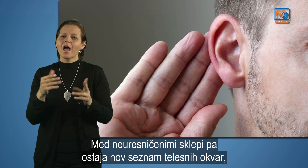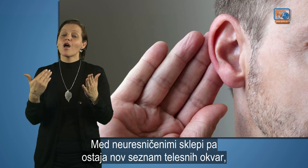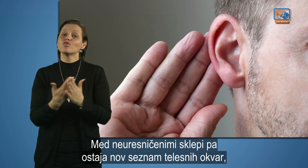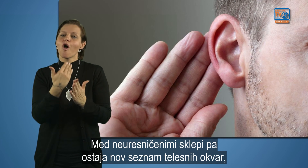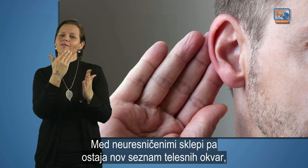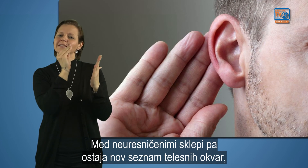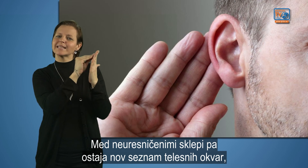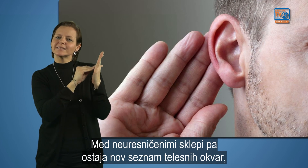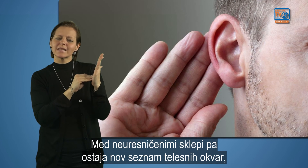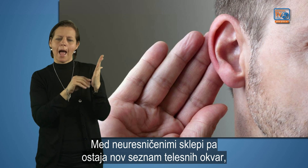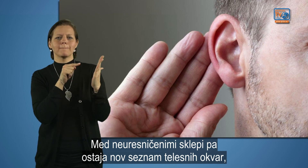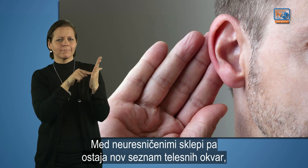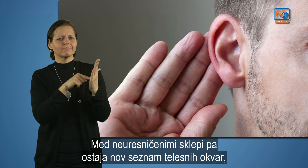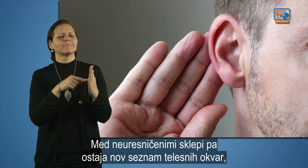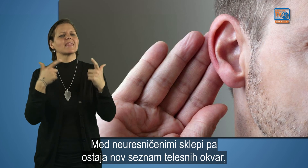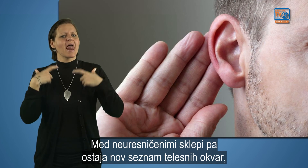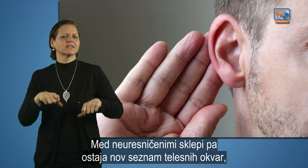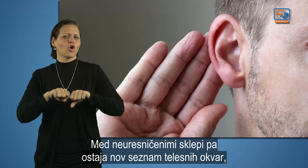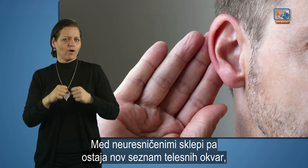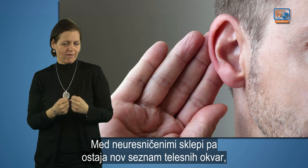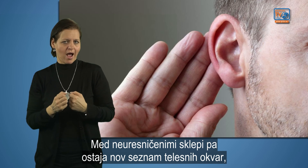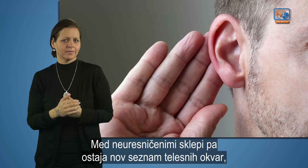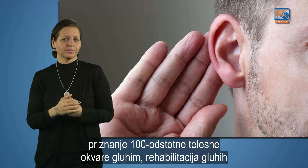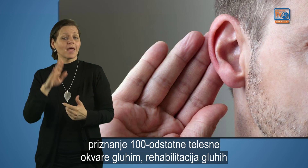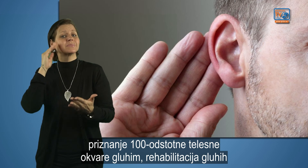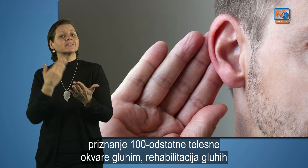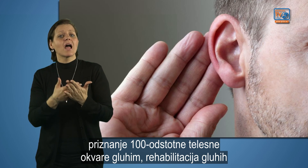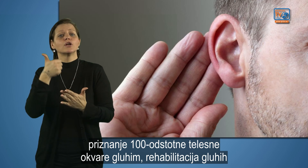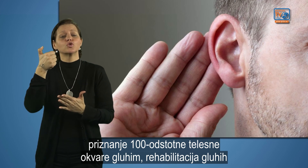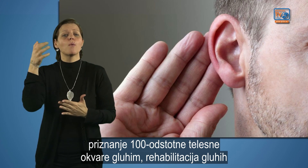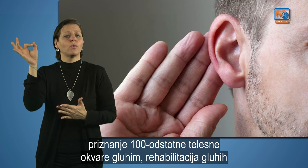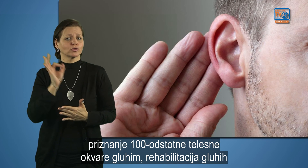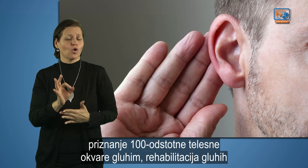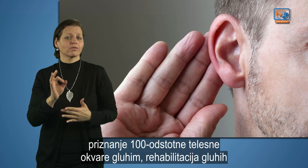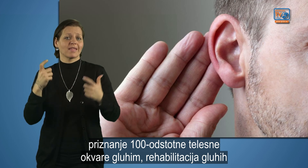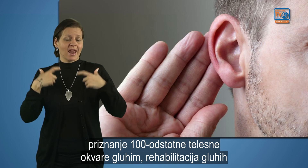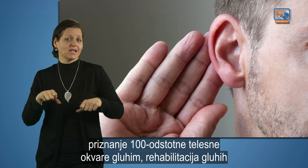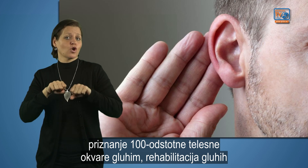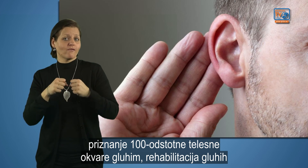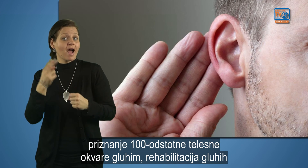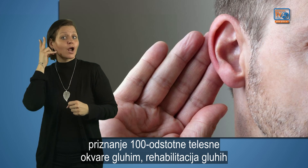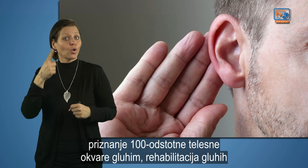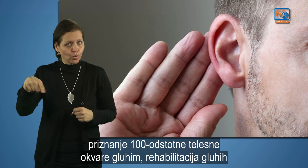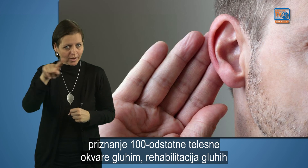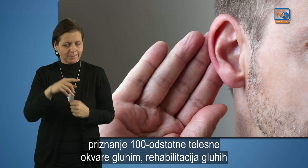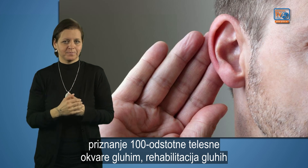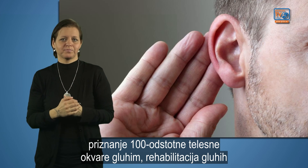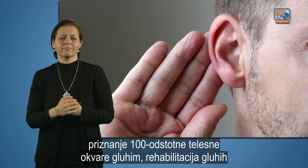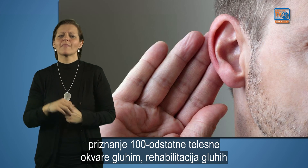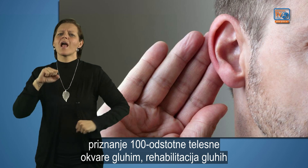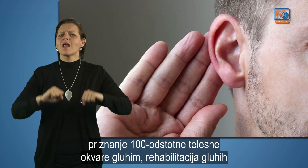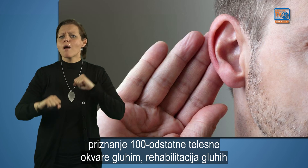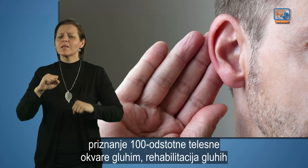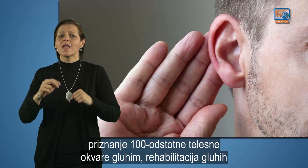pa ostaja nov seznam telesnih okvar, priznanje 100% telesne okvare gluhim,